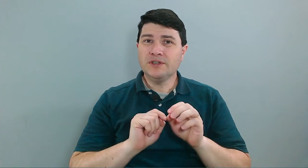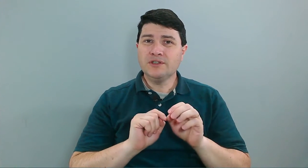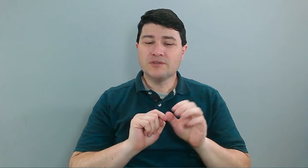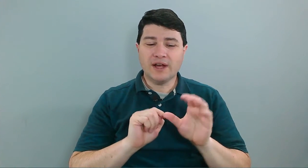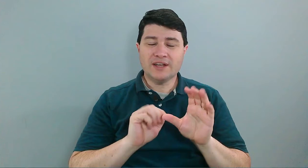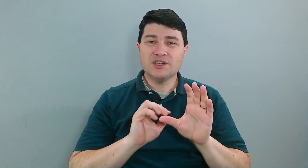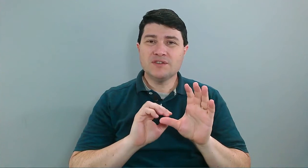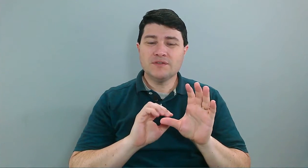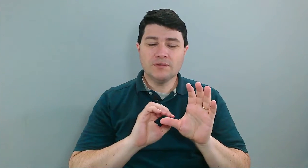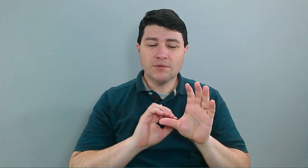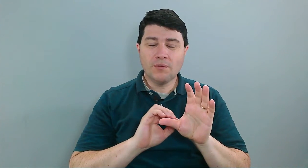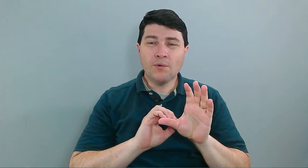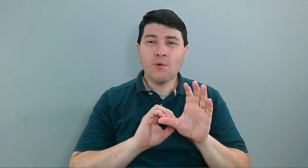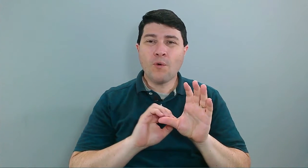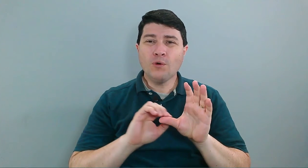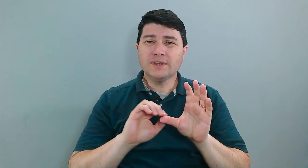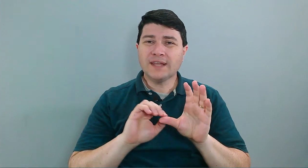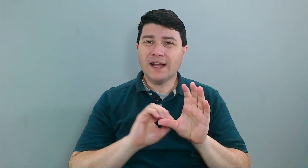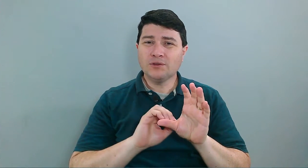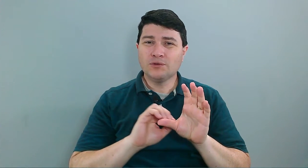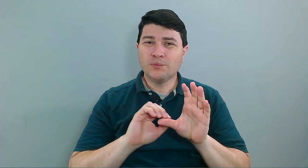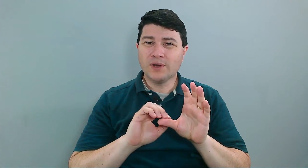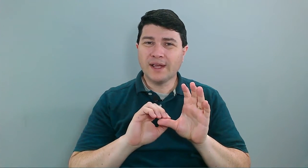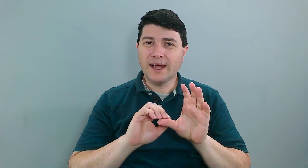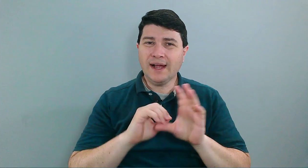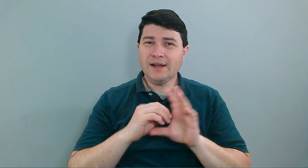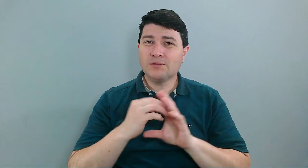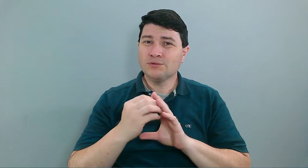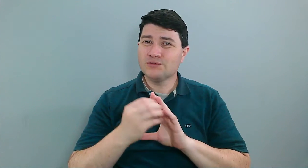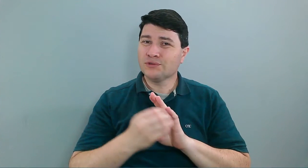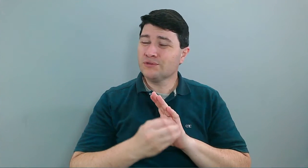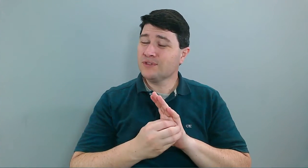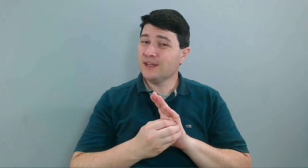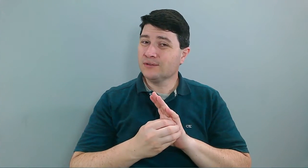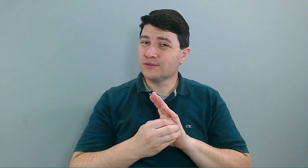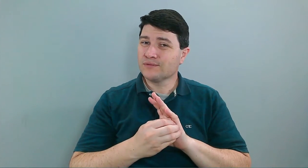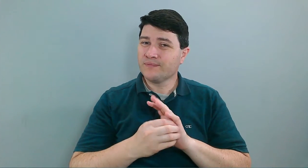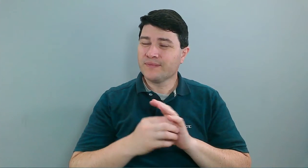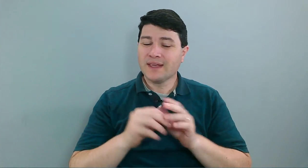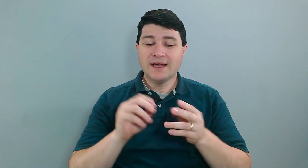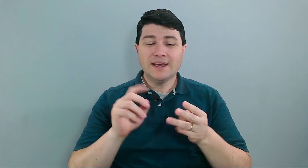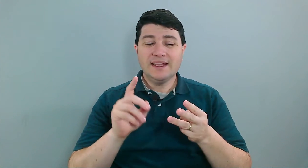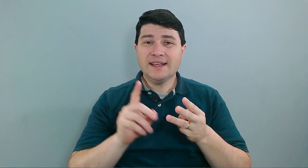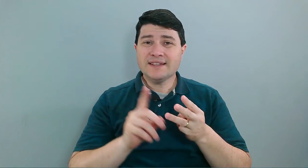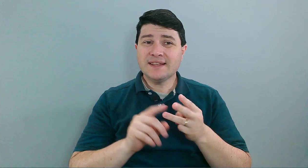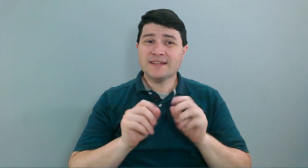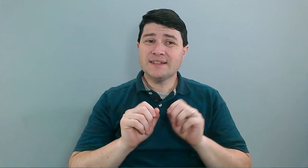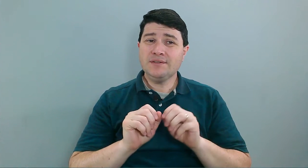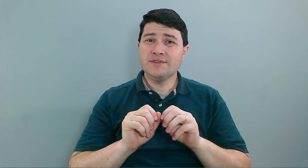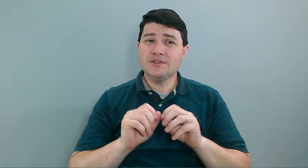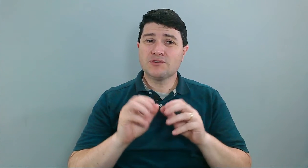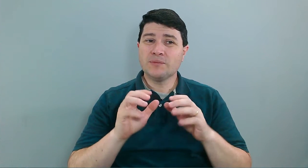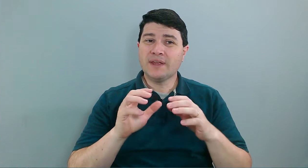vídeo, a gente viu o contato do polegar com os outros dedos. E nesse terceiro vídeo sobre